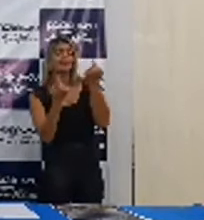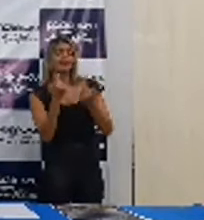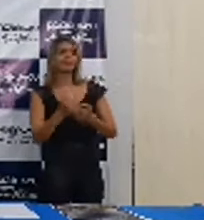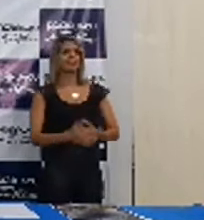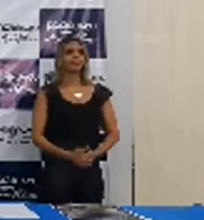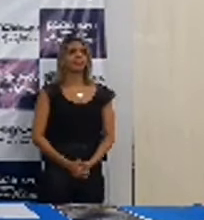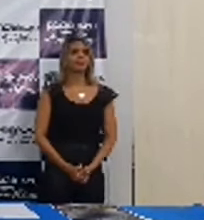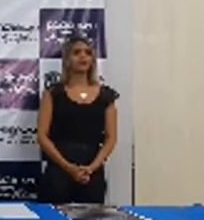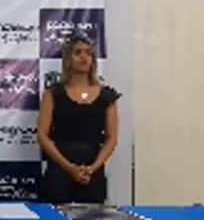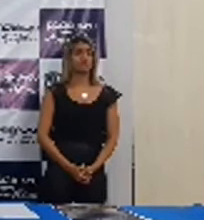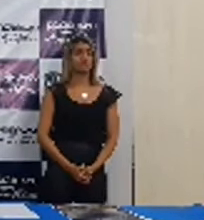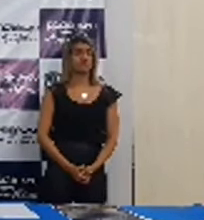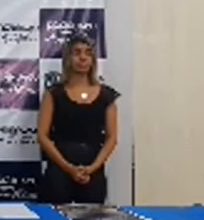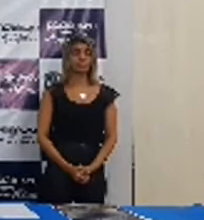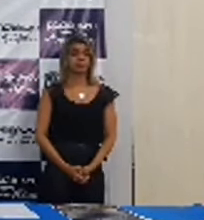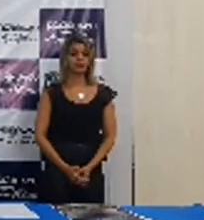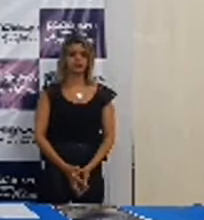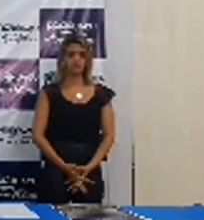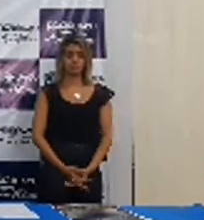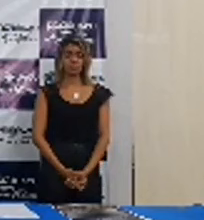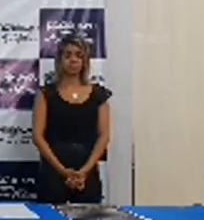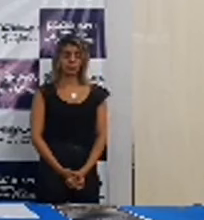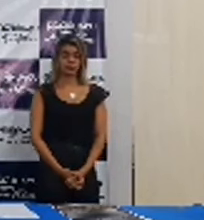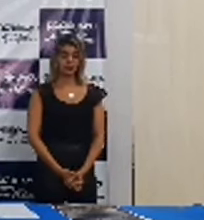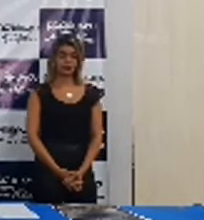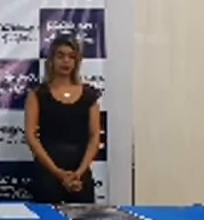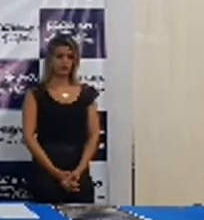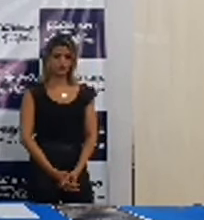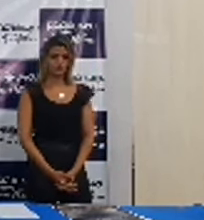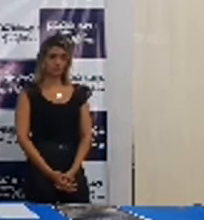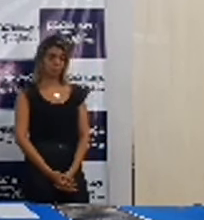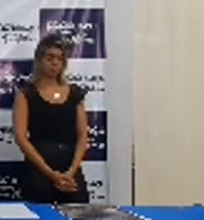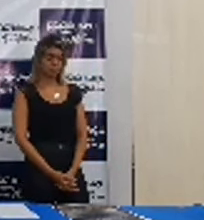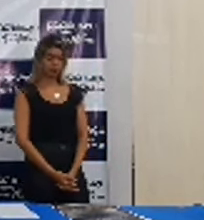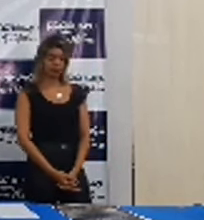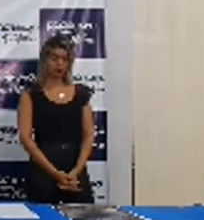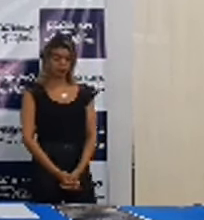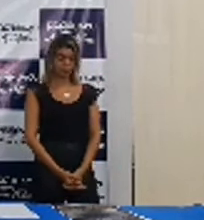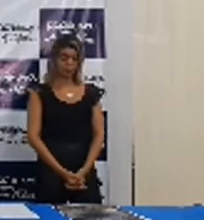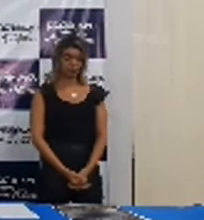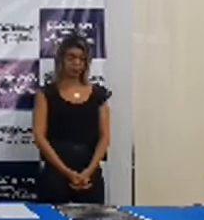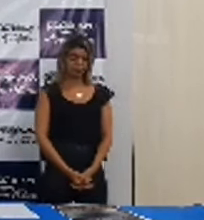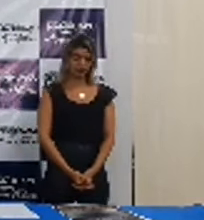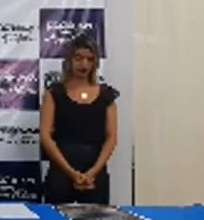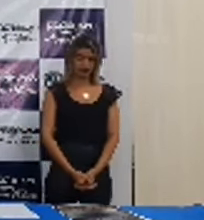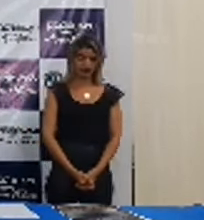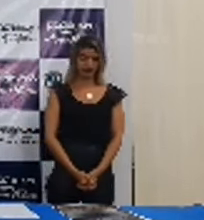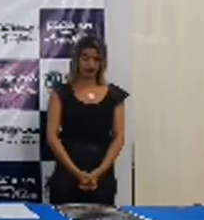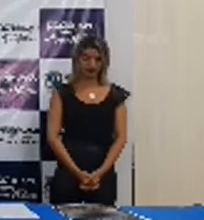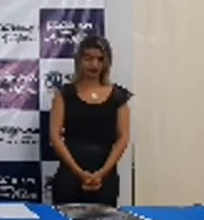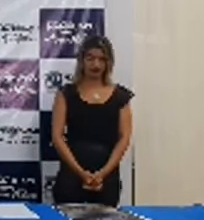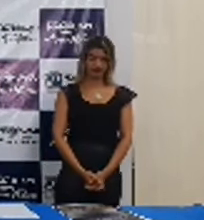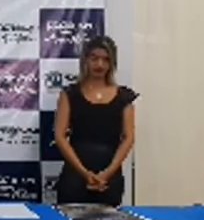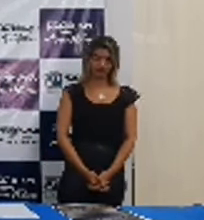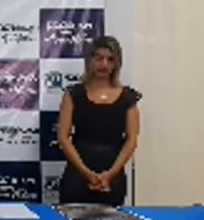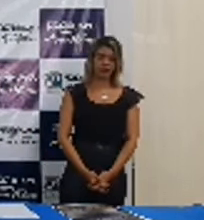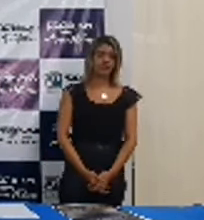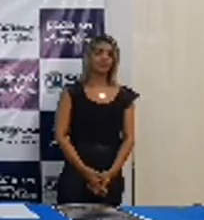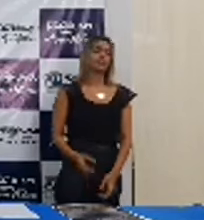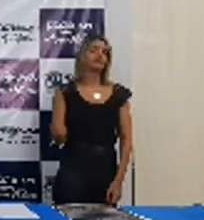passar. Eu recebi uma visita de uma pessoa do São Paulo e ficou impressionada, eu nunca vi isso fora. Aqui tem. Vamos fazer